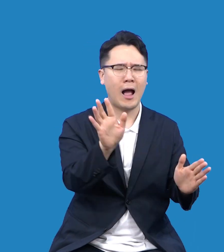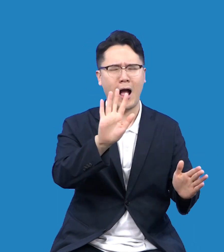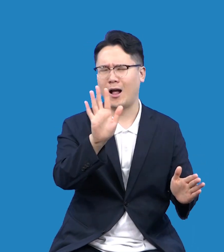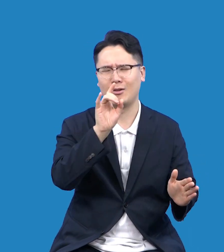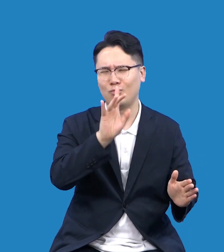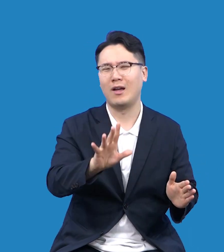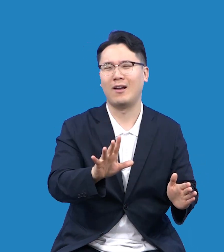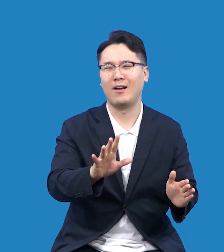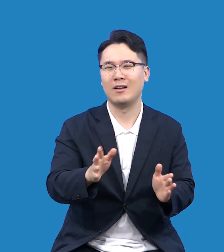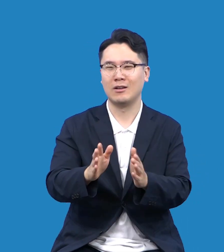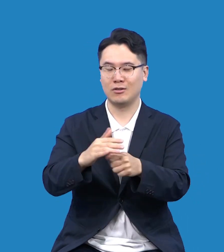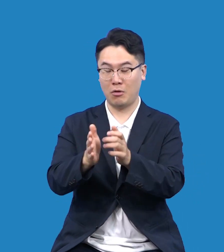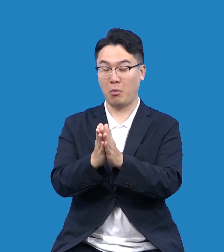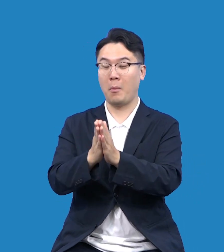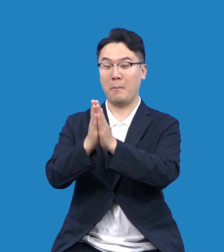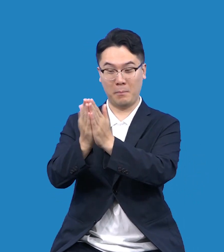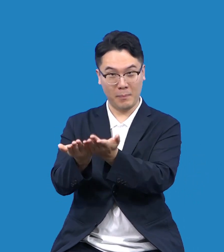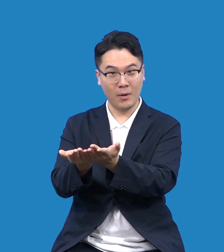펴놓고 믿어야 돼.